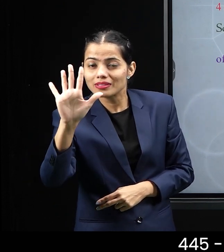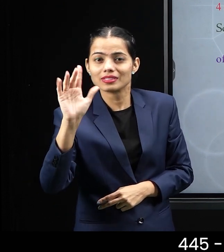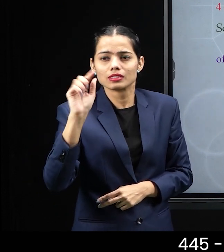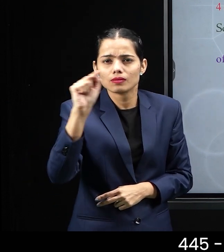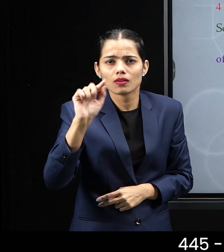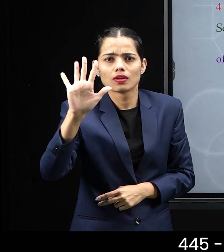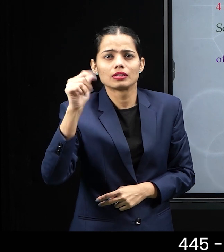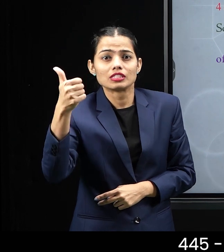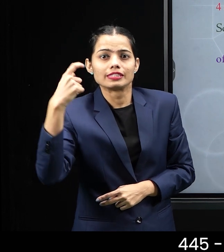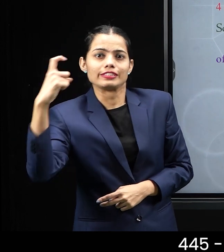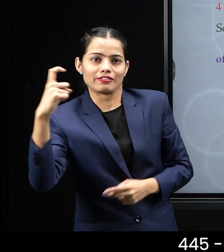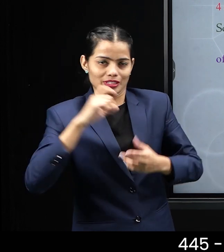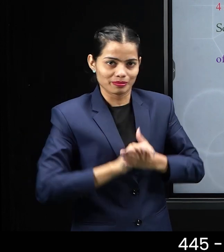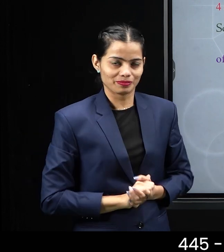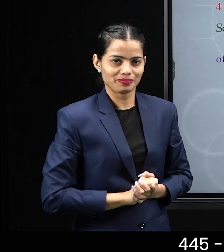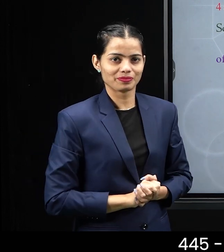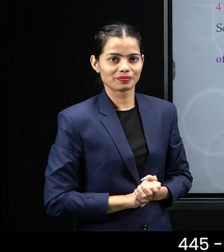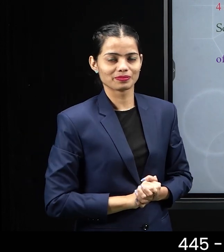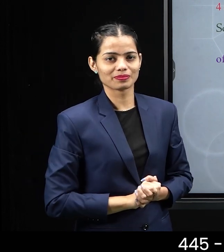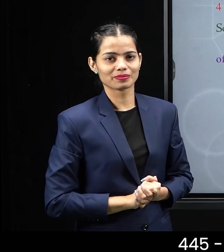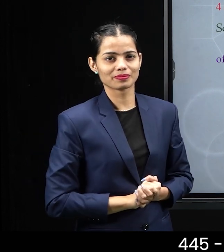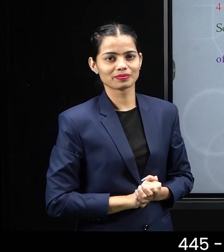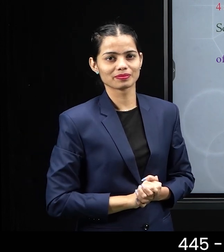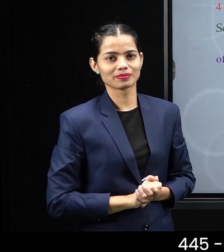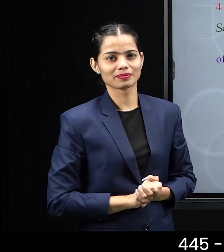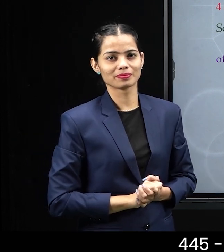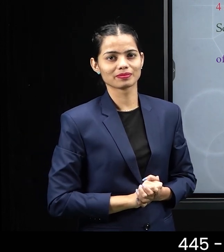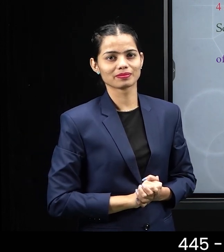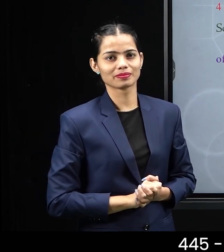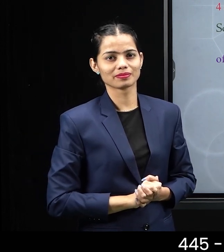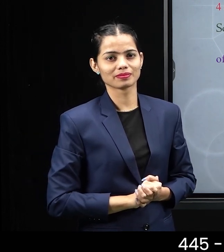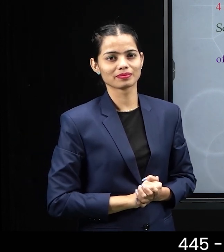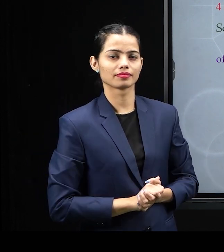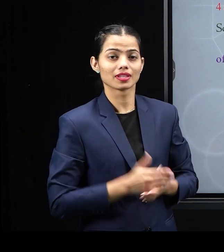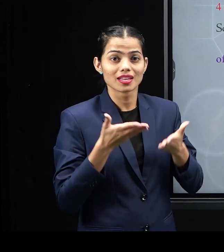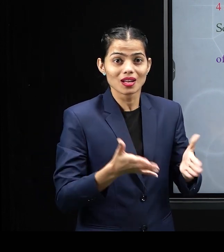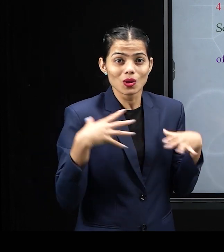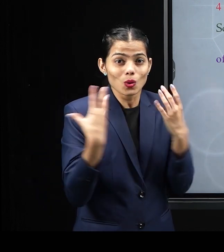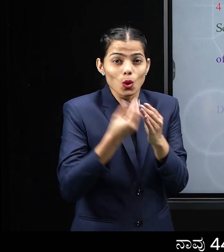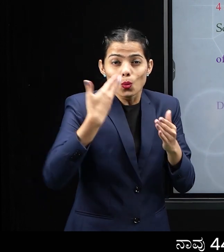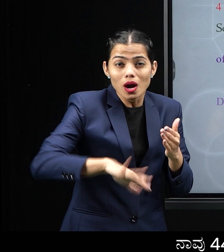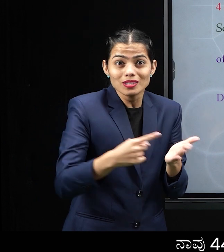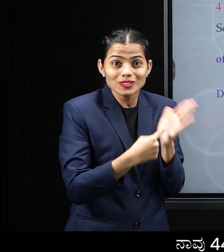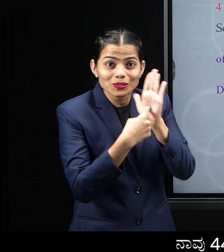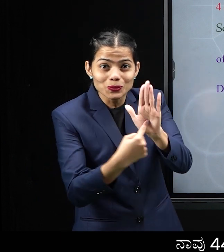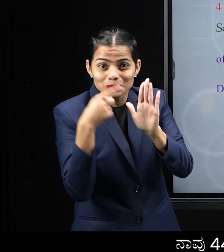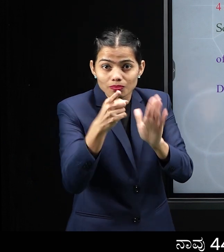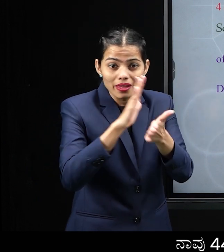- 5 = 567 ರ HCF ಆಗಿದೆ. ಆದ್ದರಿಂದ ನಾವು